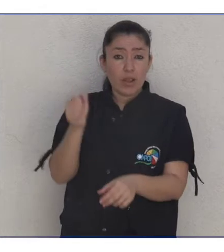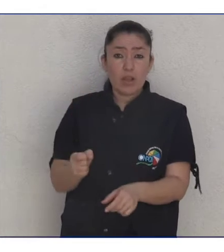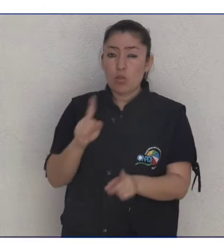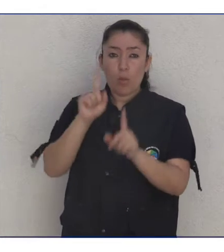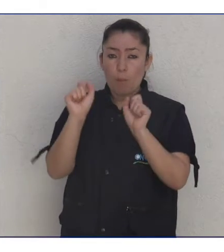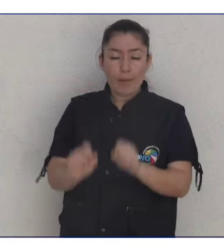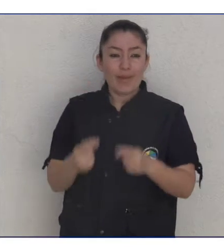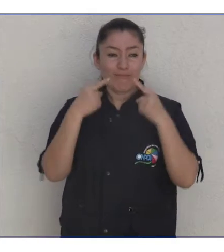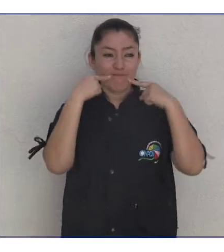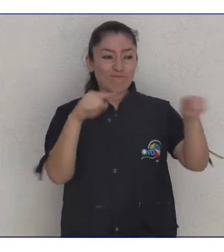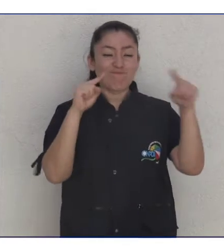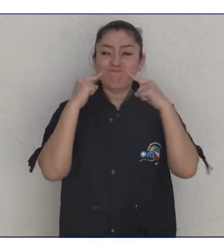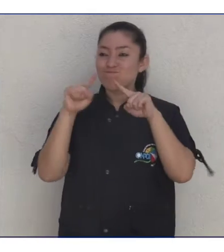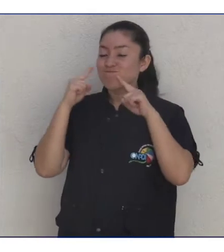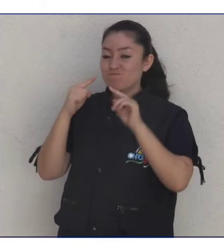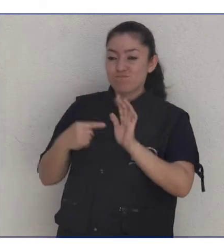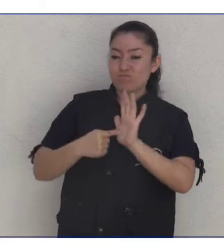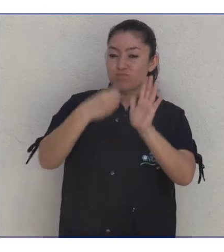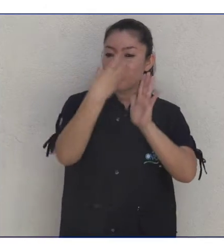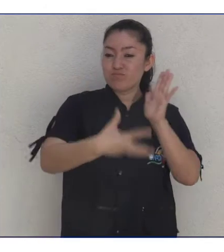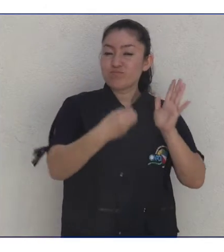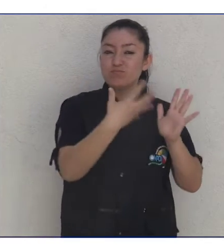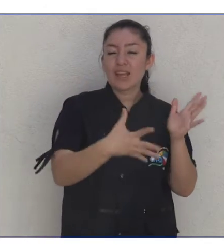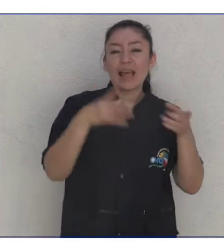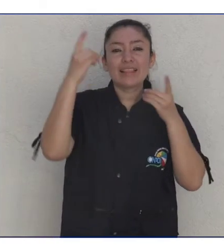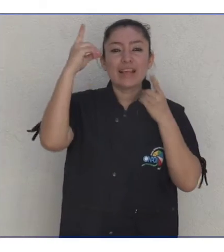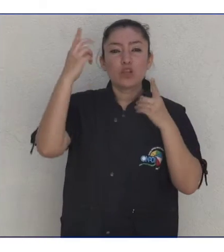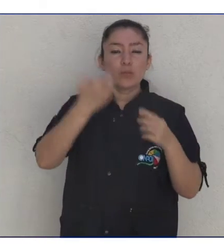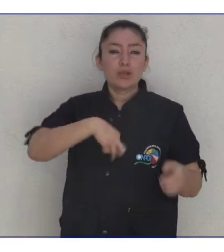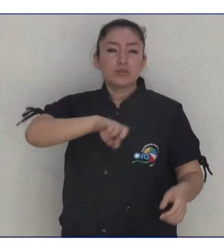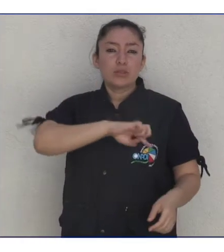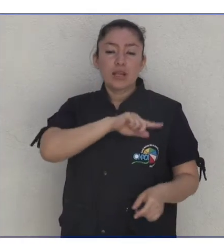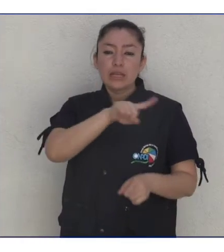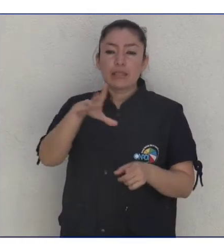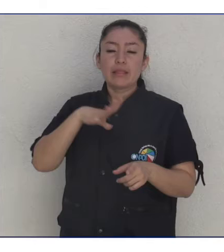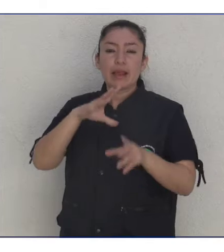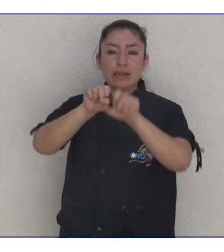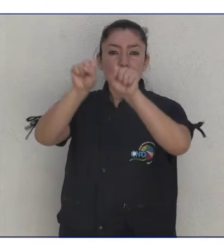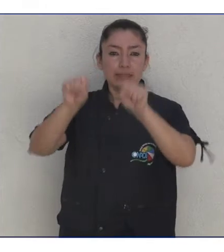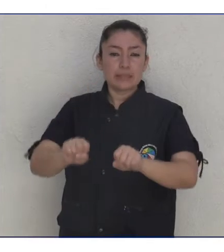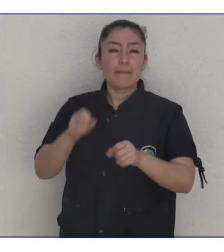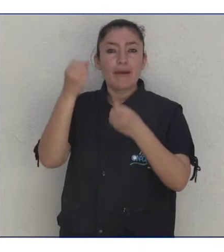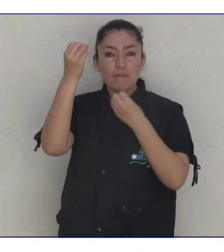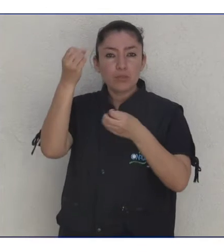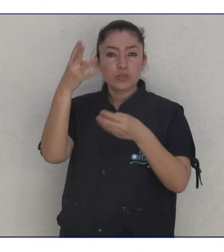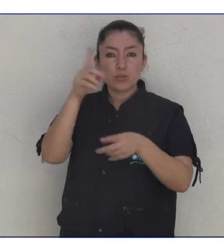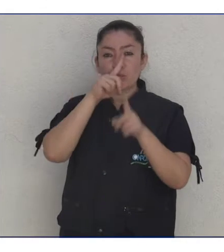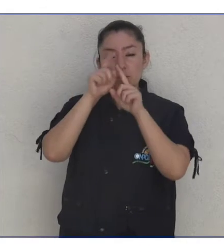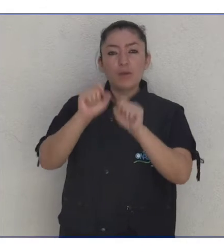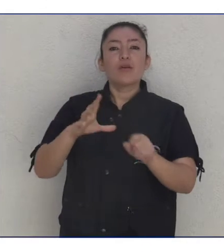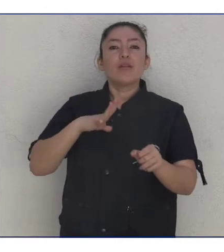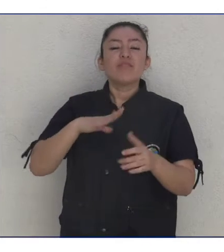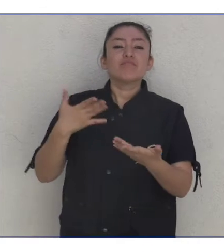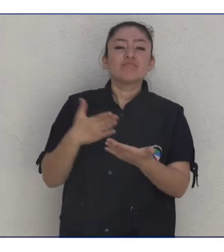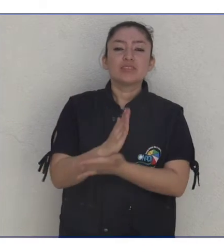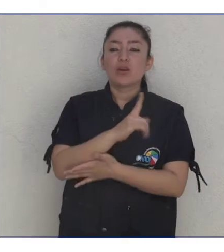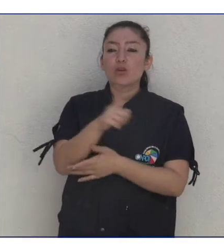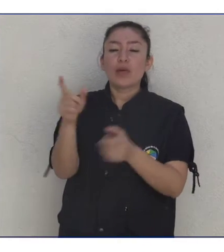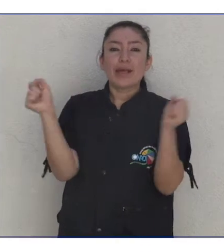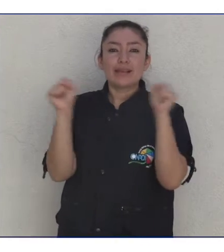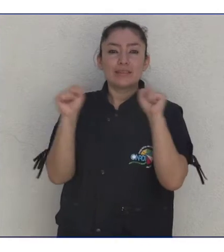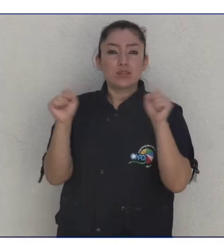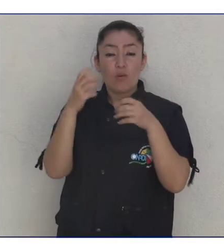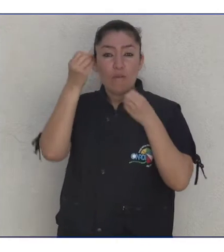difundir, distribuir o comercializar los datos personales contenidos en los sistemas de información desarrollados en el ejercicio de